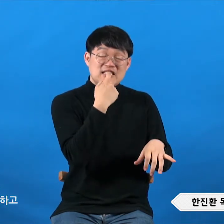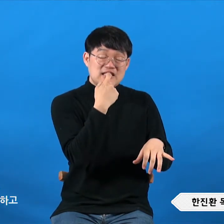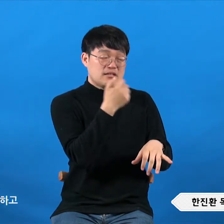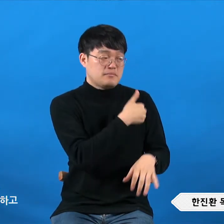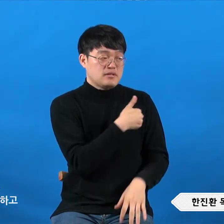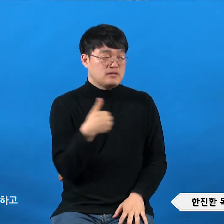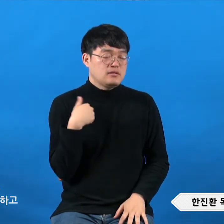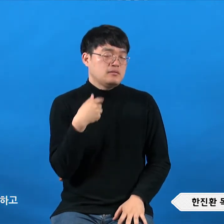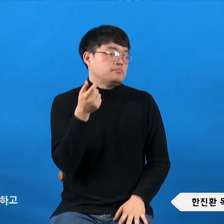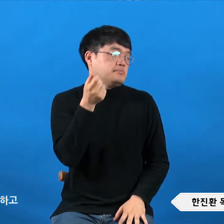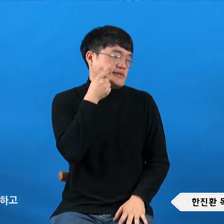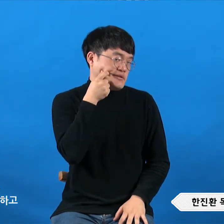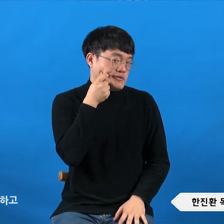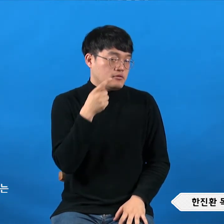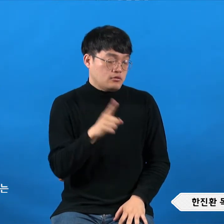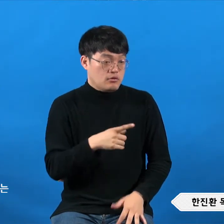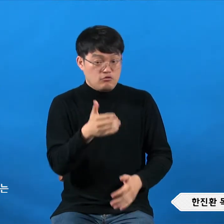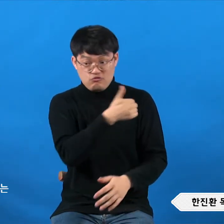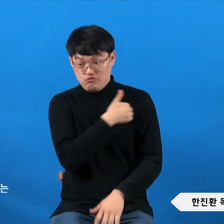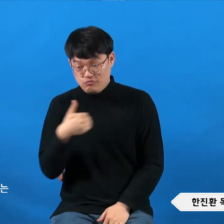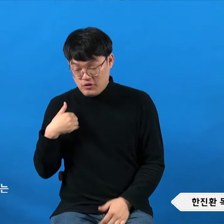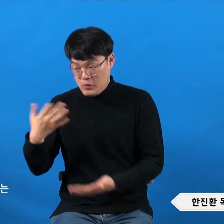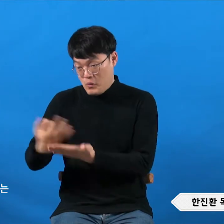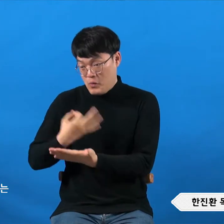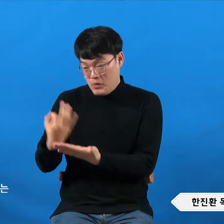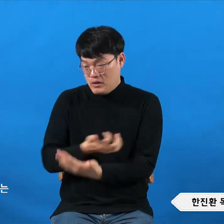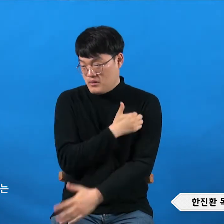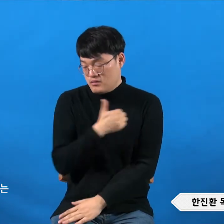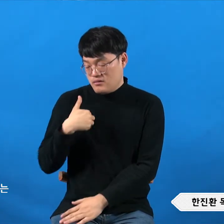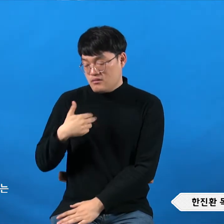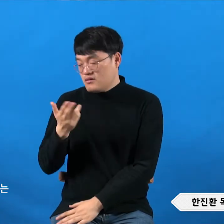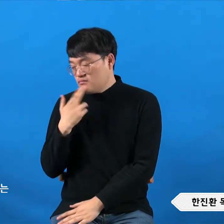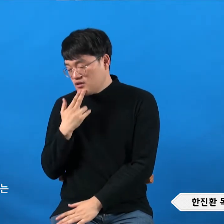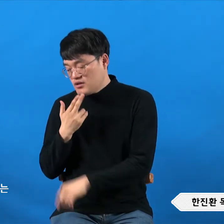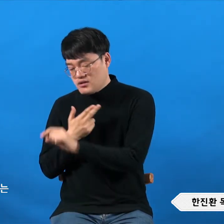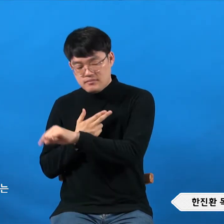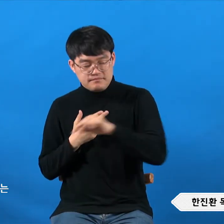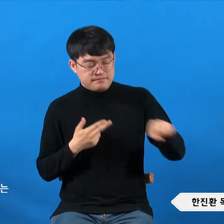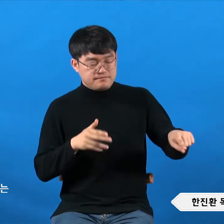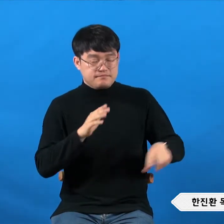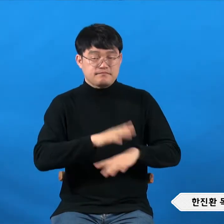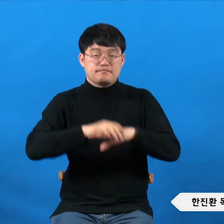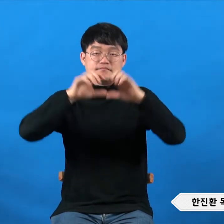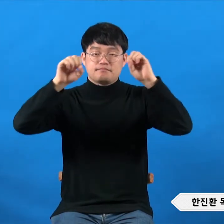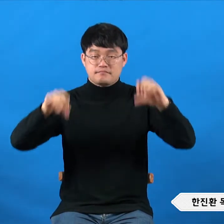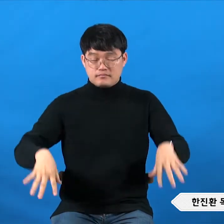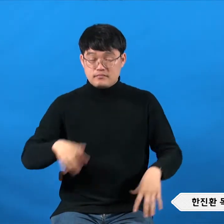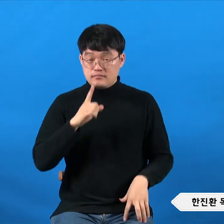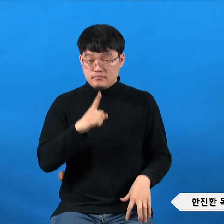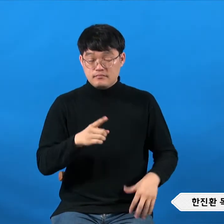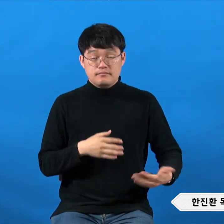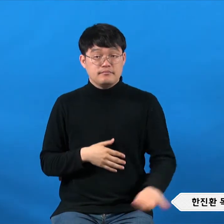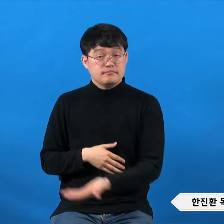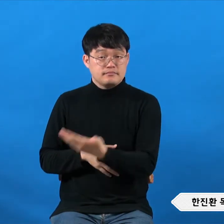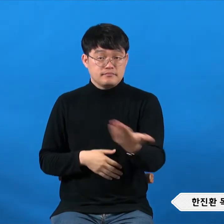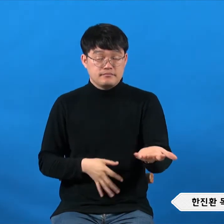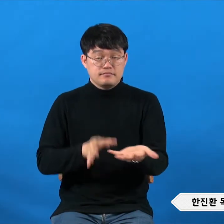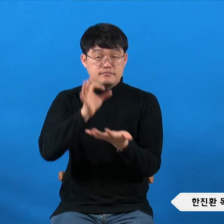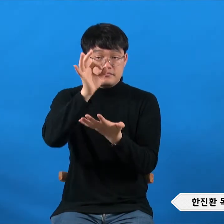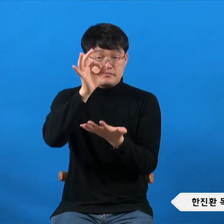만족하지 못하고 풍요를 사랑하는 자는 소득으로 만족하지 아니하나니 이것도 헛되도다. 돈